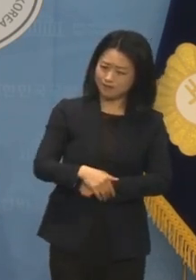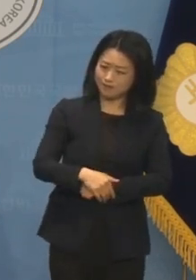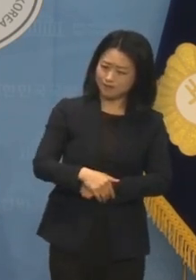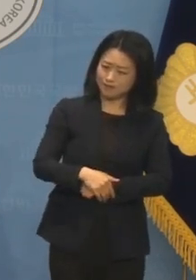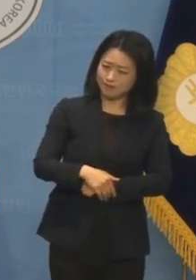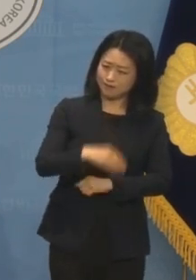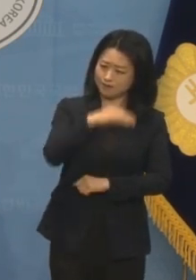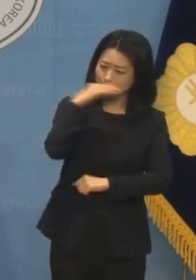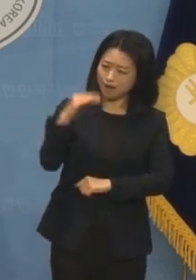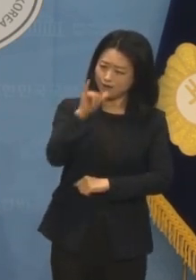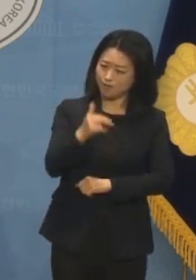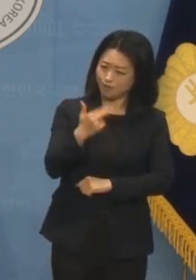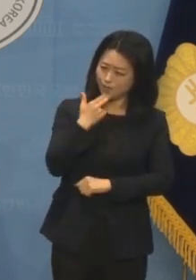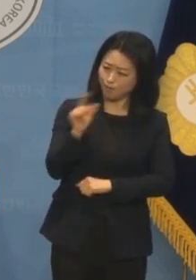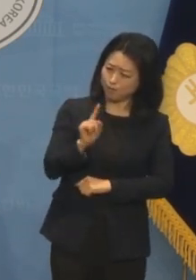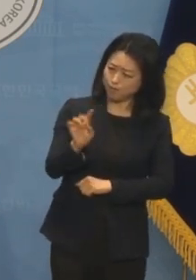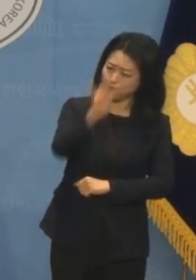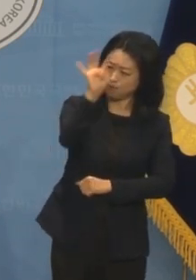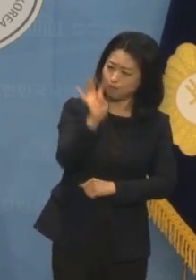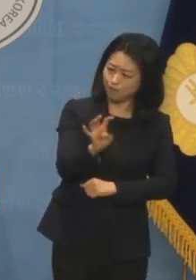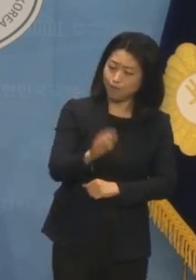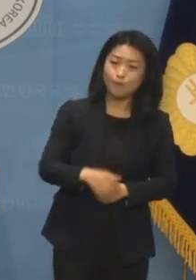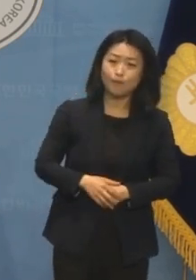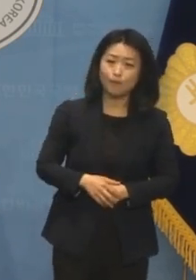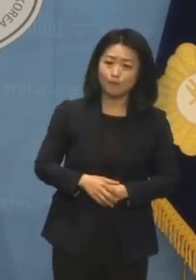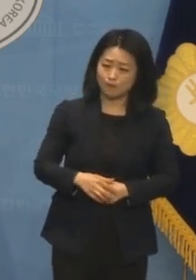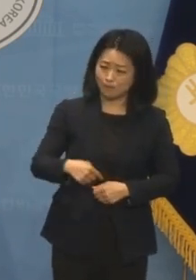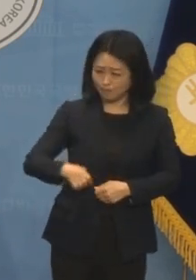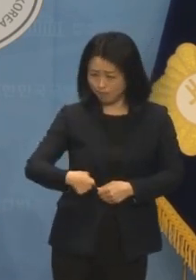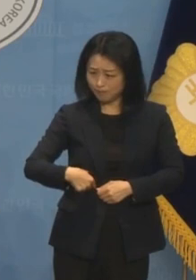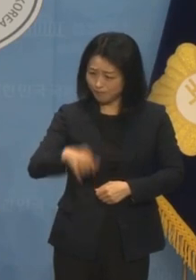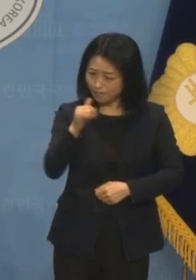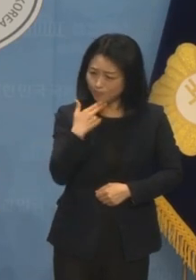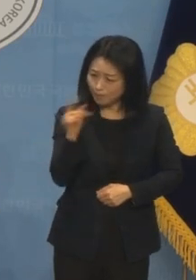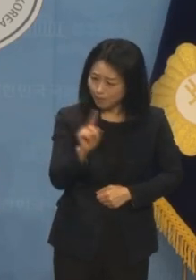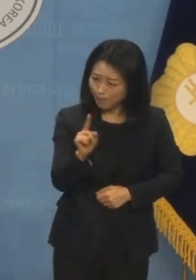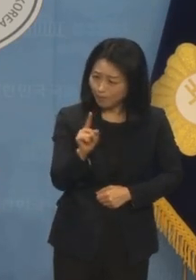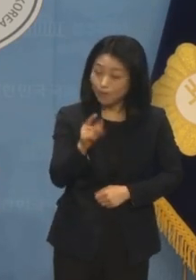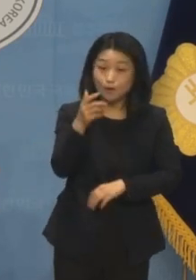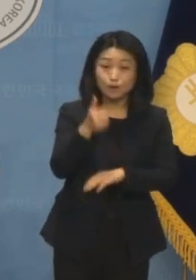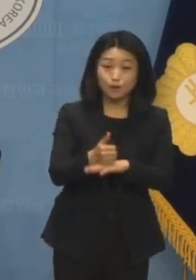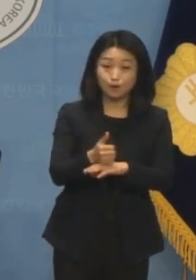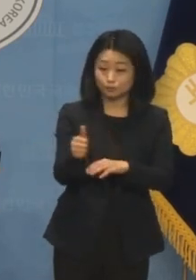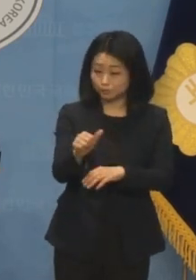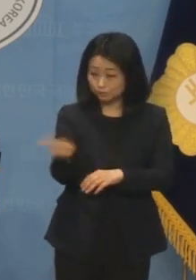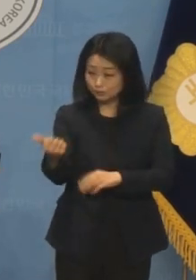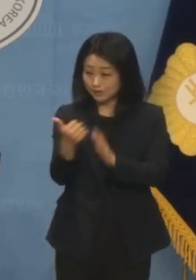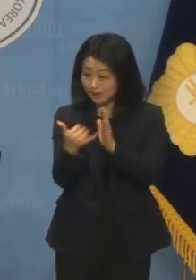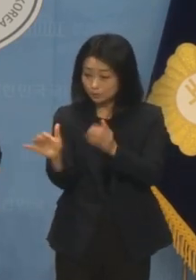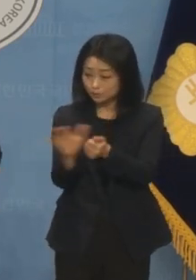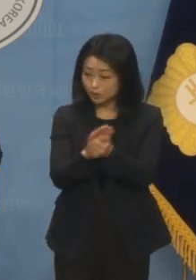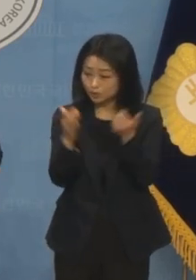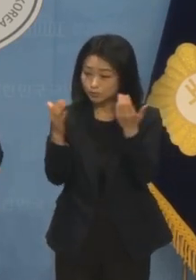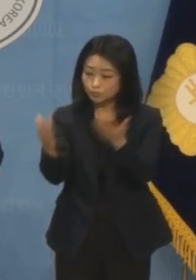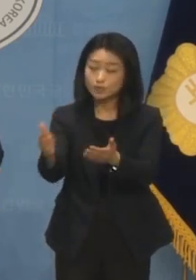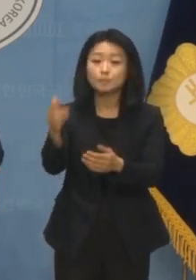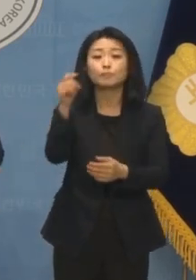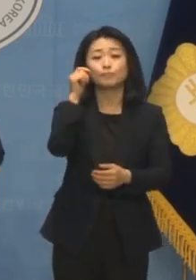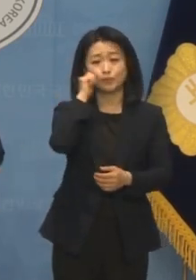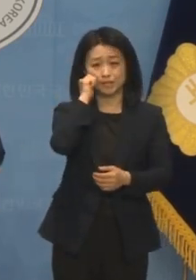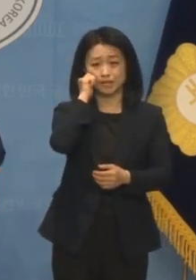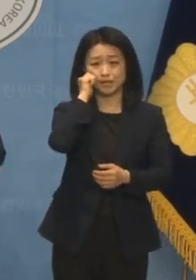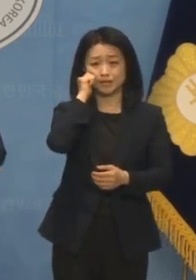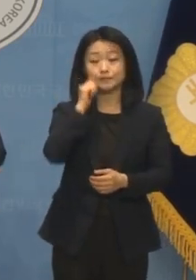결국 우리 정부 여당은 최상병 사건의 과정 속에서 유족을 진정으로 위로하지 못했습니다.